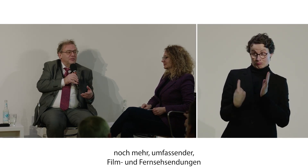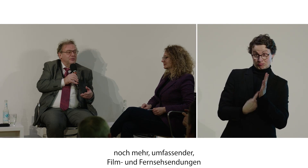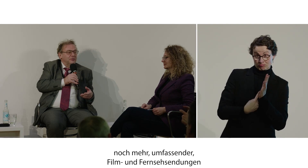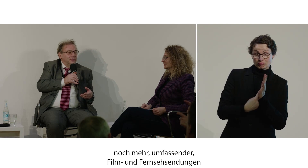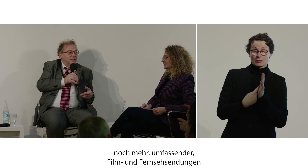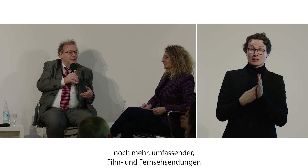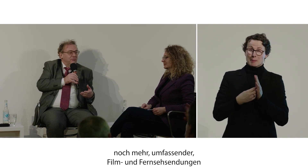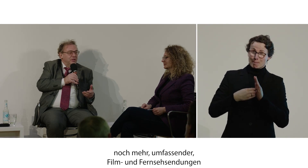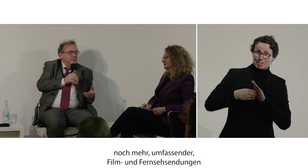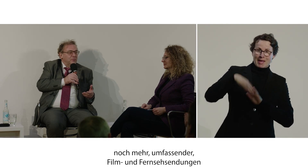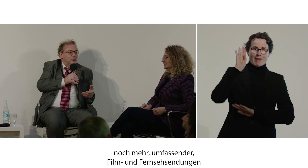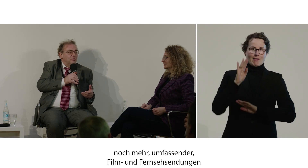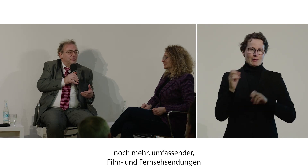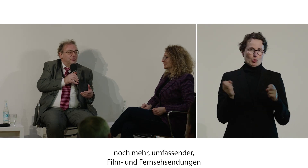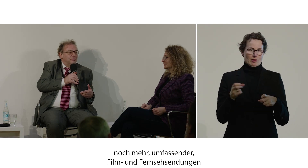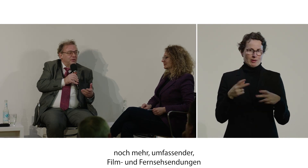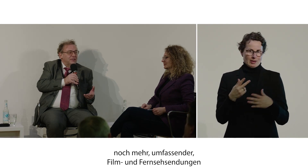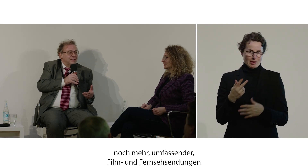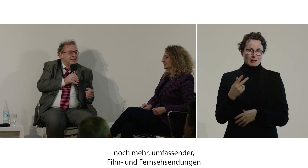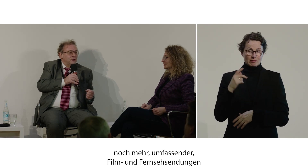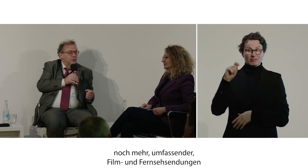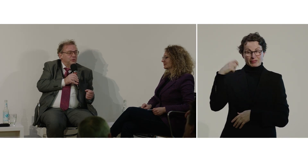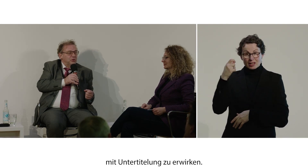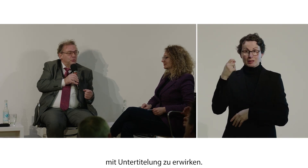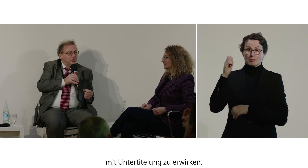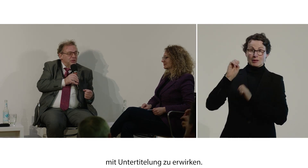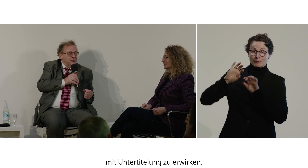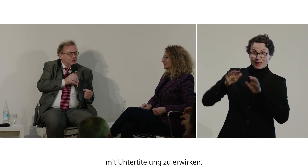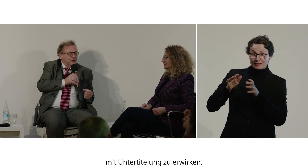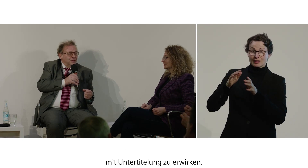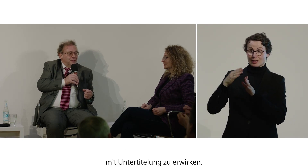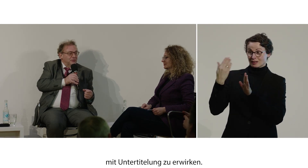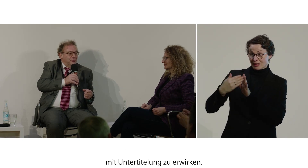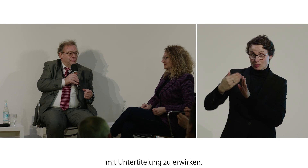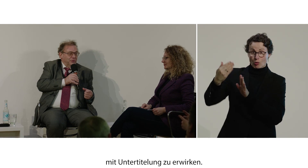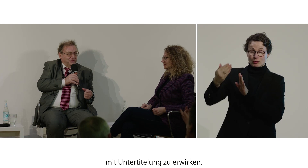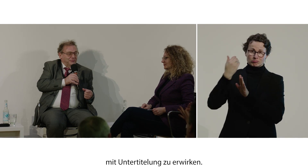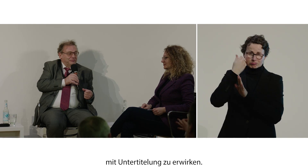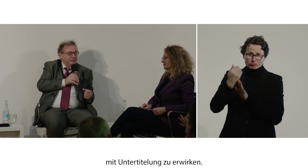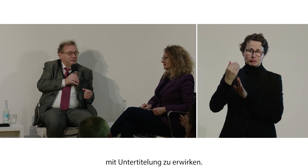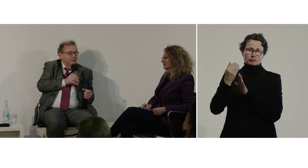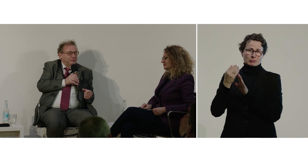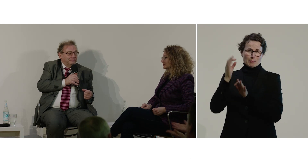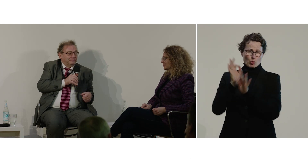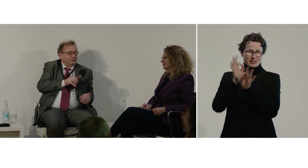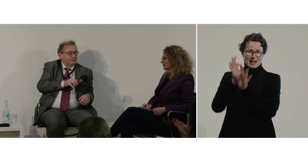umfassender Film- und Fernsehsendungen mit Untertitelung zu erwirken.